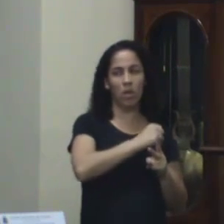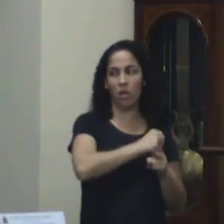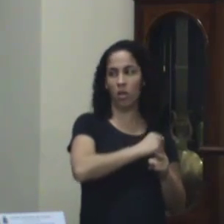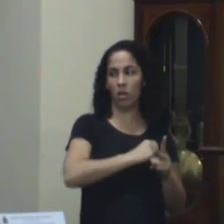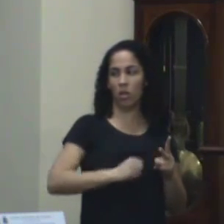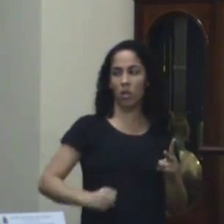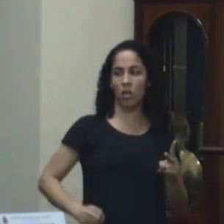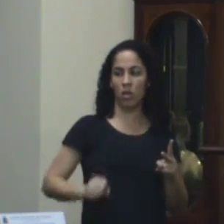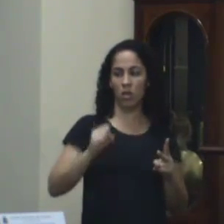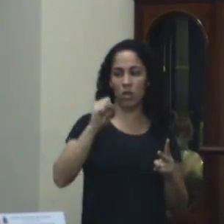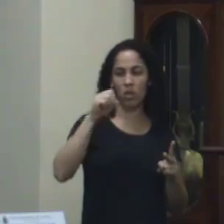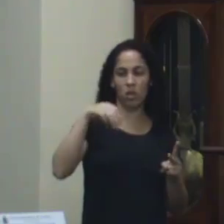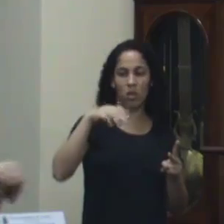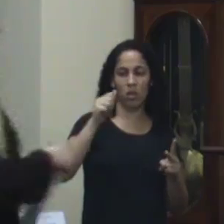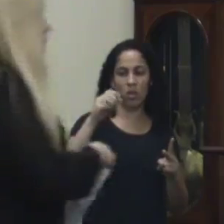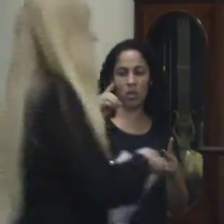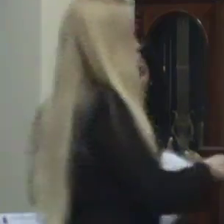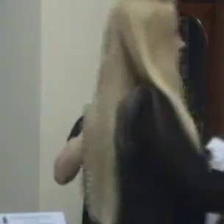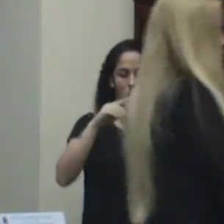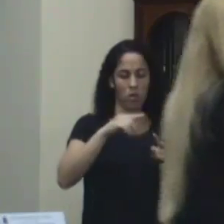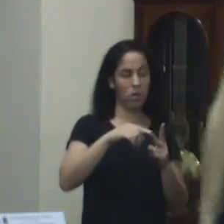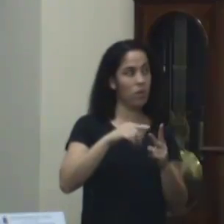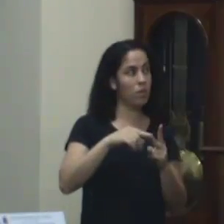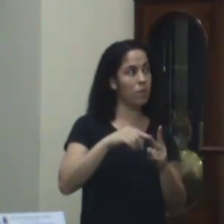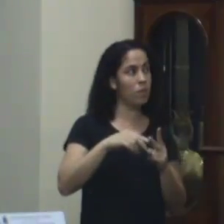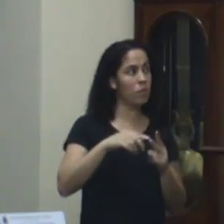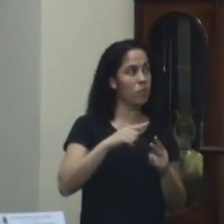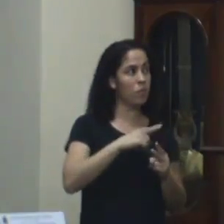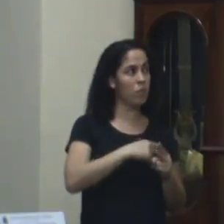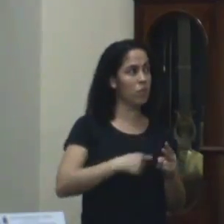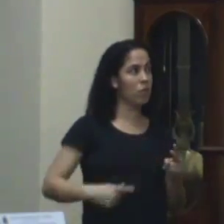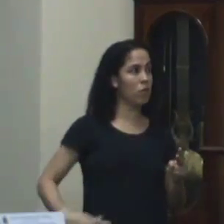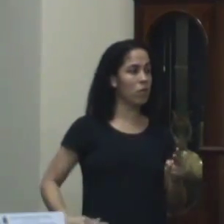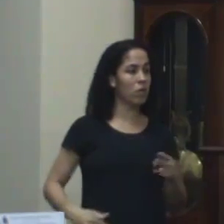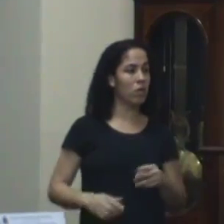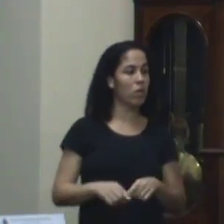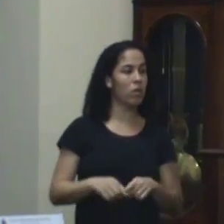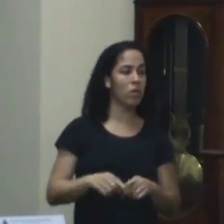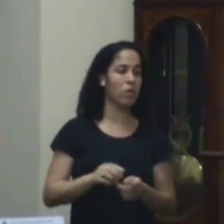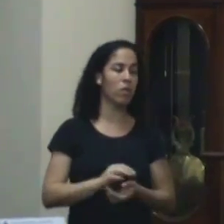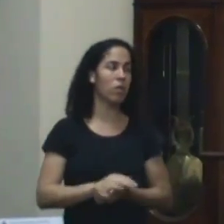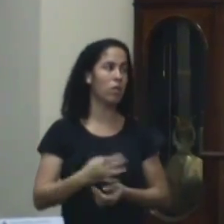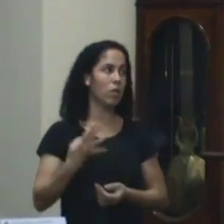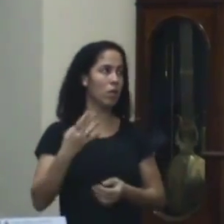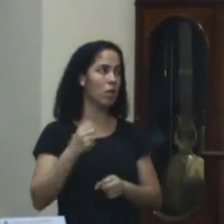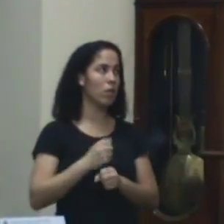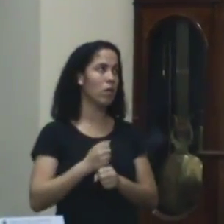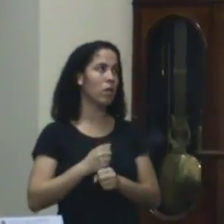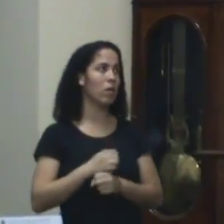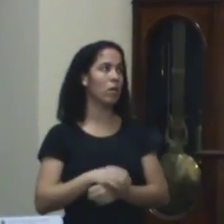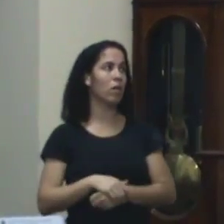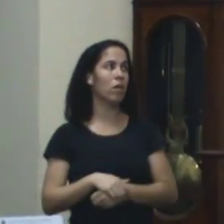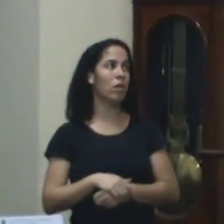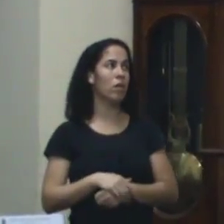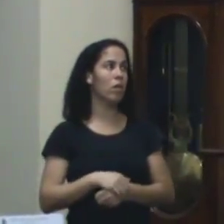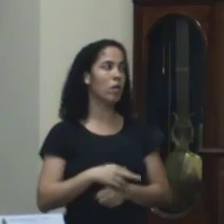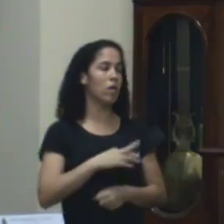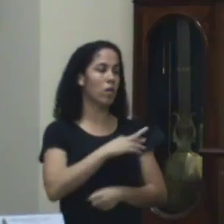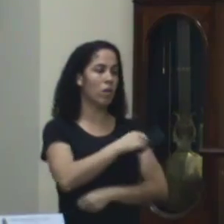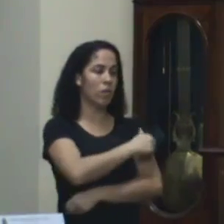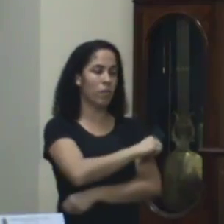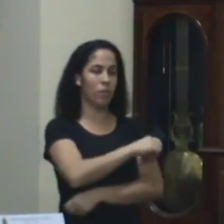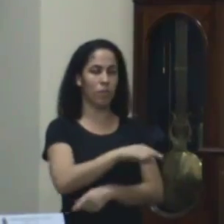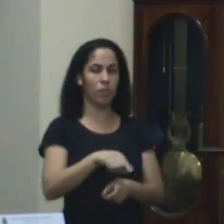o nosso estado do Rio de Janeiro, o nosso governador, né, nos próximos 4 anos, o governador do Rio de